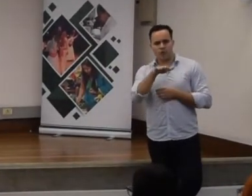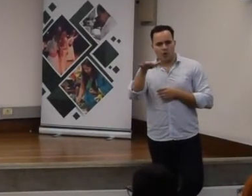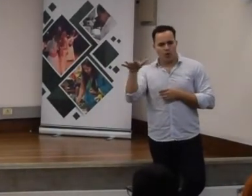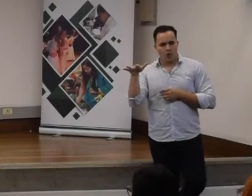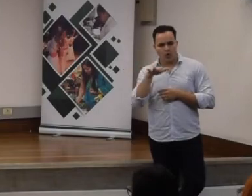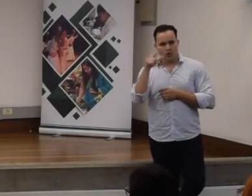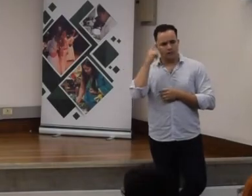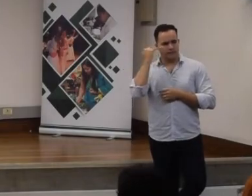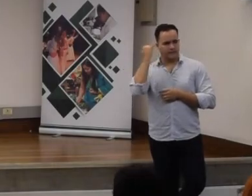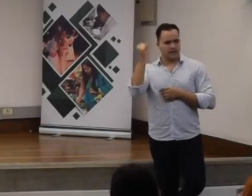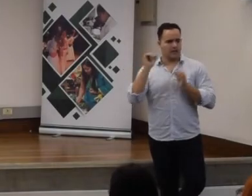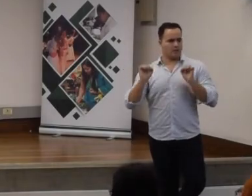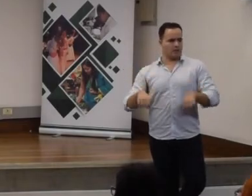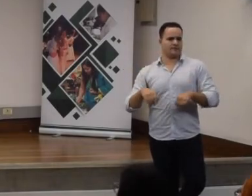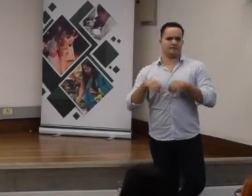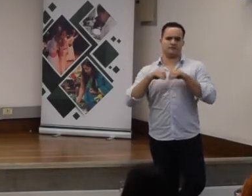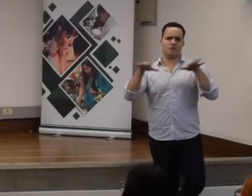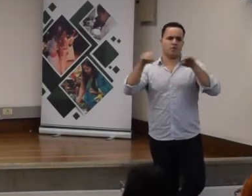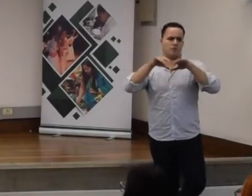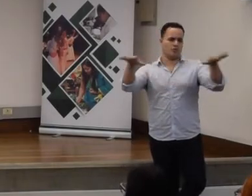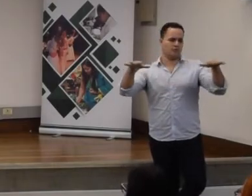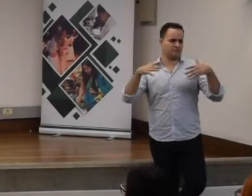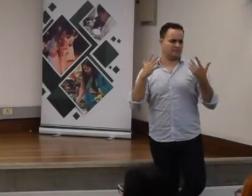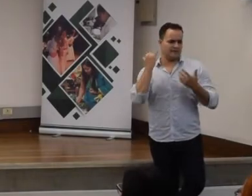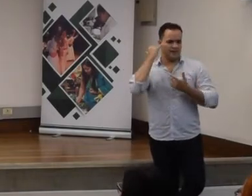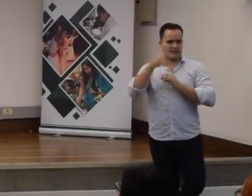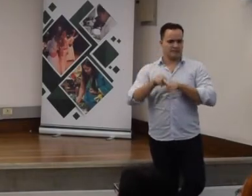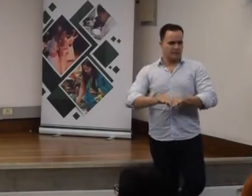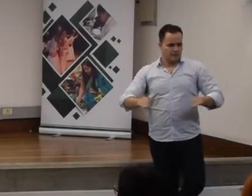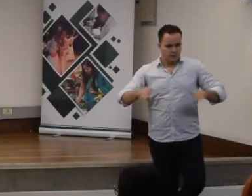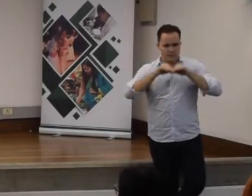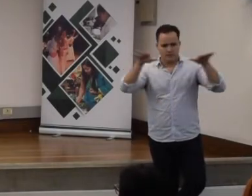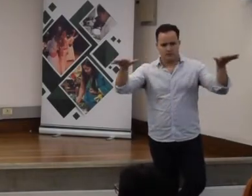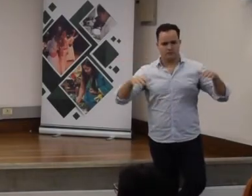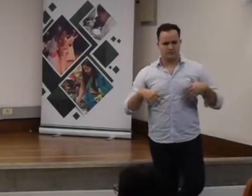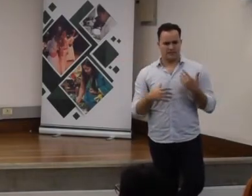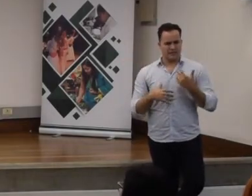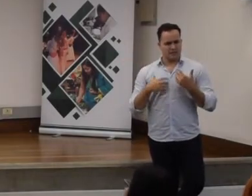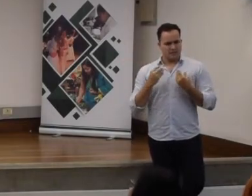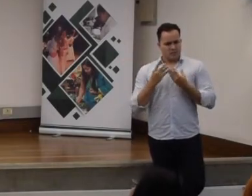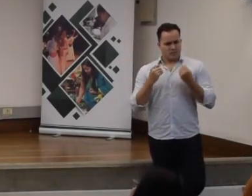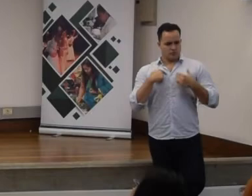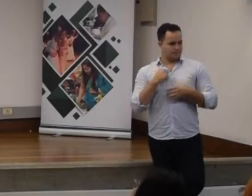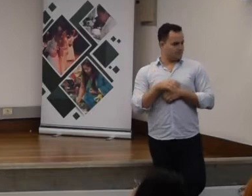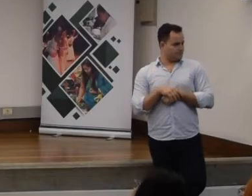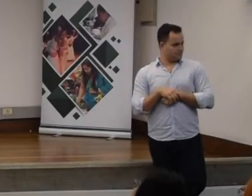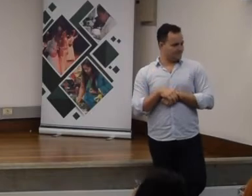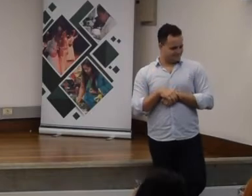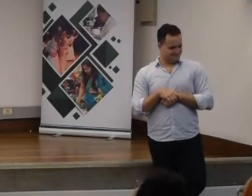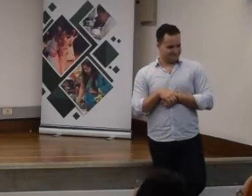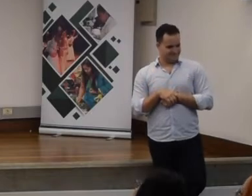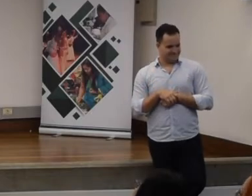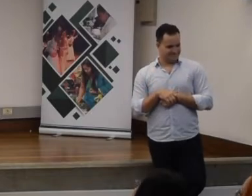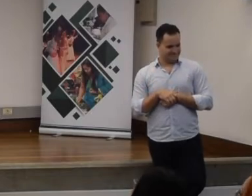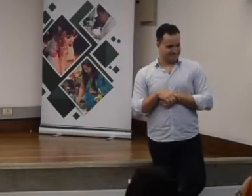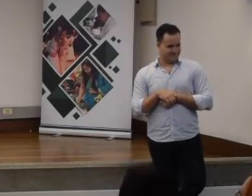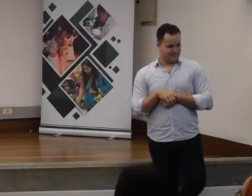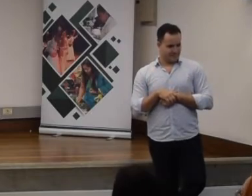las plataformas pues, de difusión, que existe dentro de la investigación un campo mucho más amplio y que debe existir un diálogo de saberes para